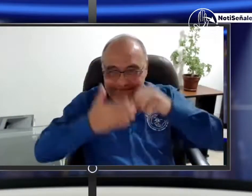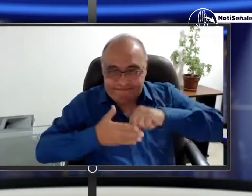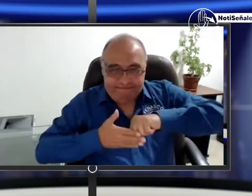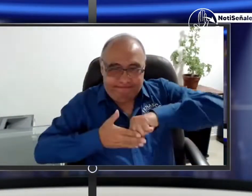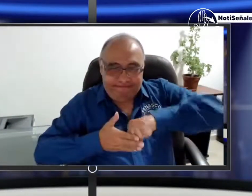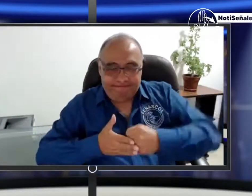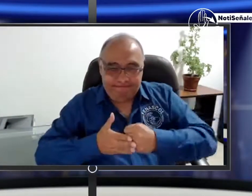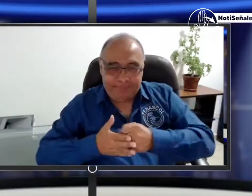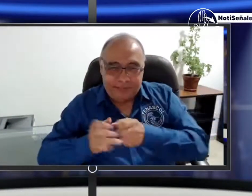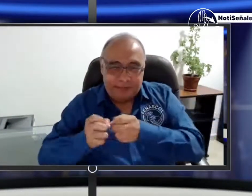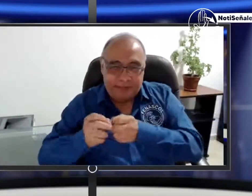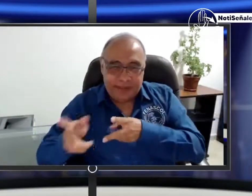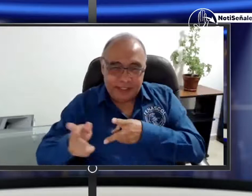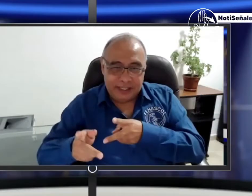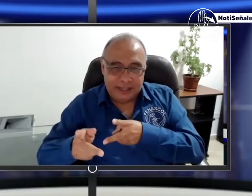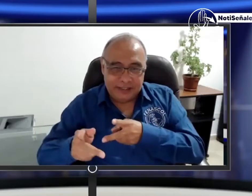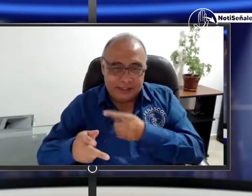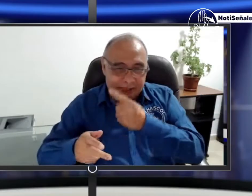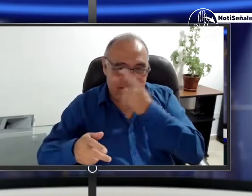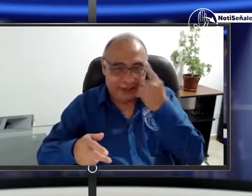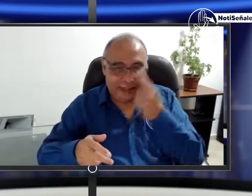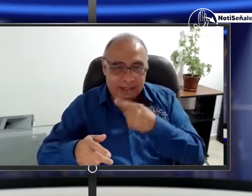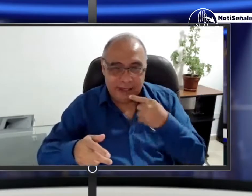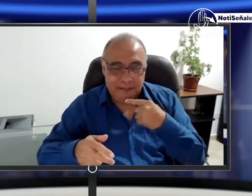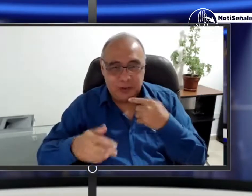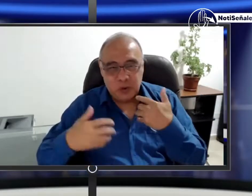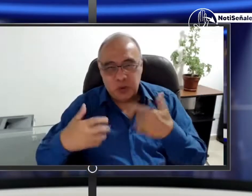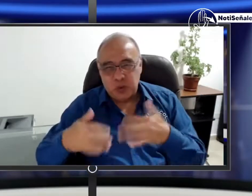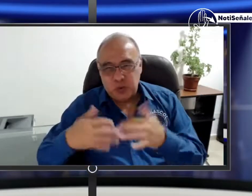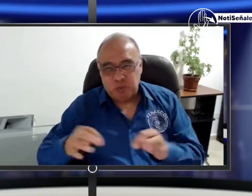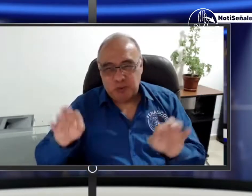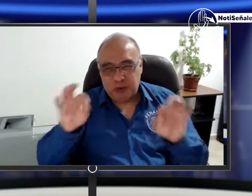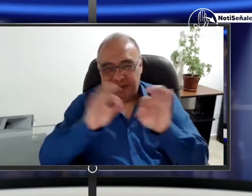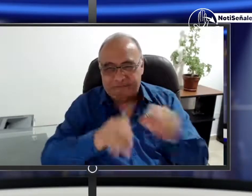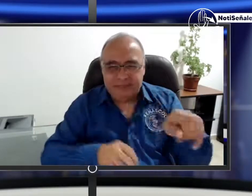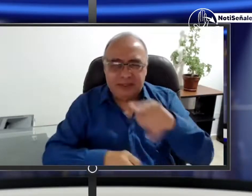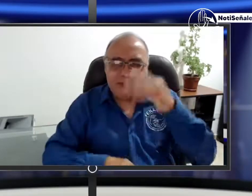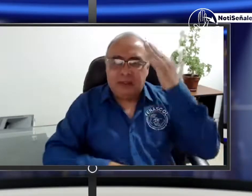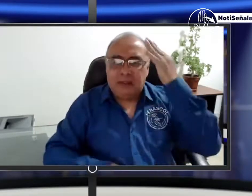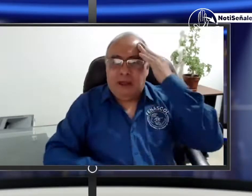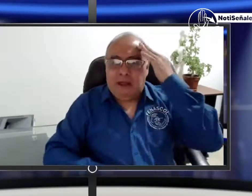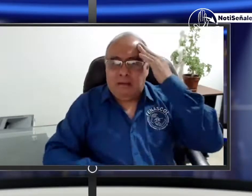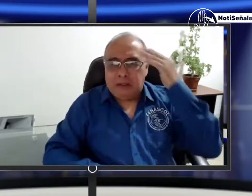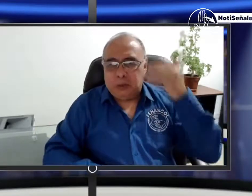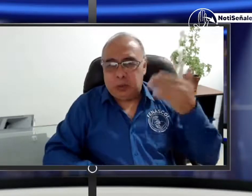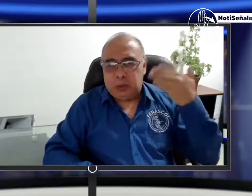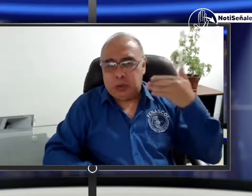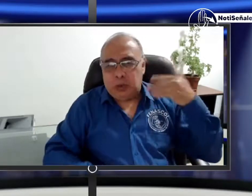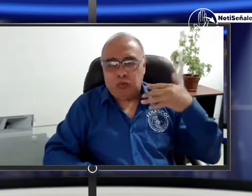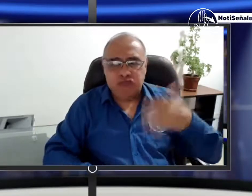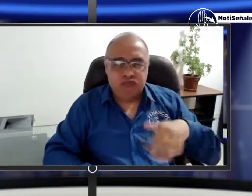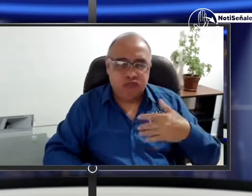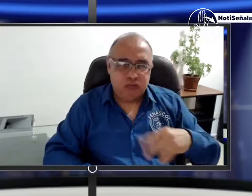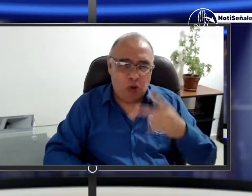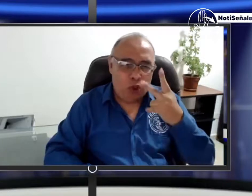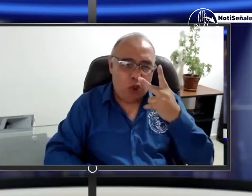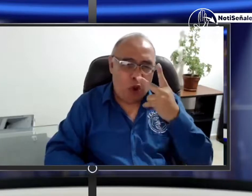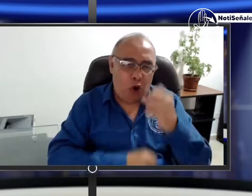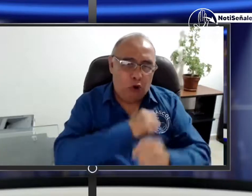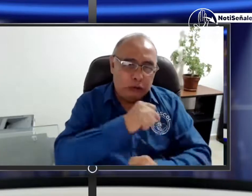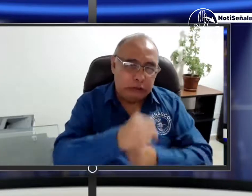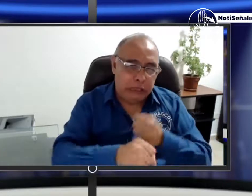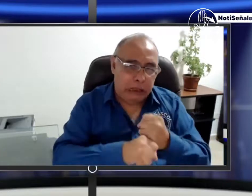quien ya todos van a tener en su agenda esa fecha en septiembre es un espacio muy